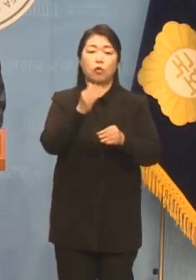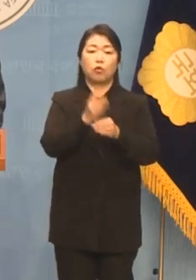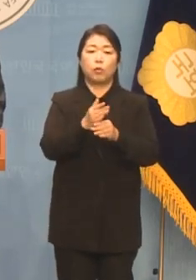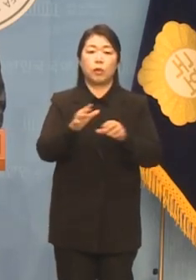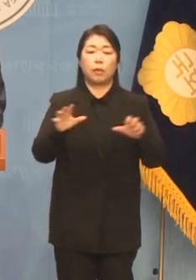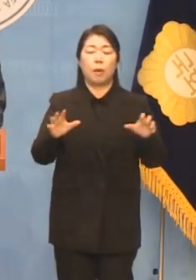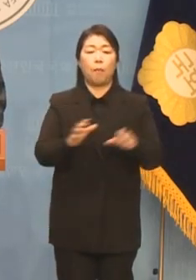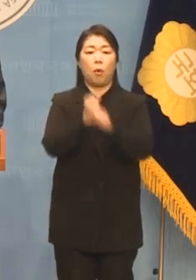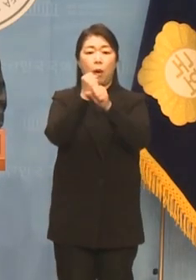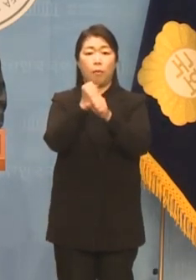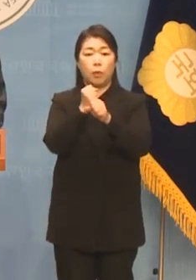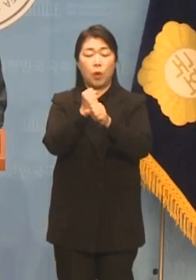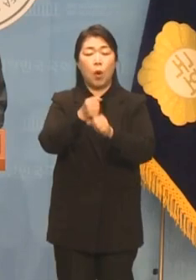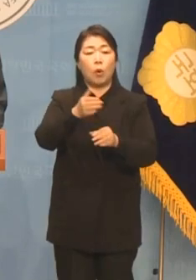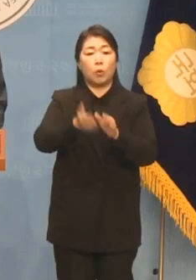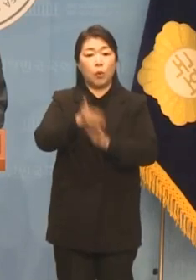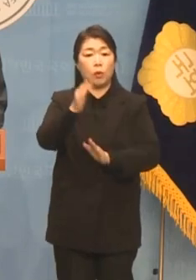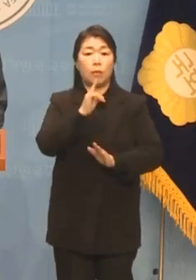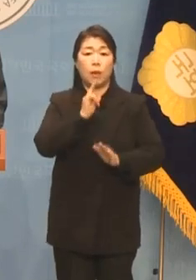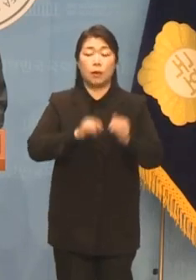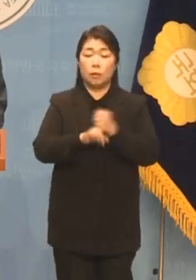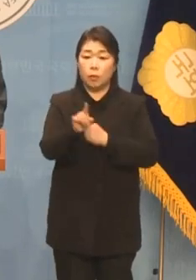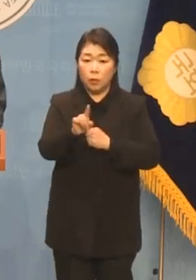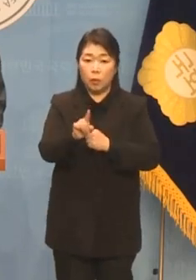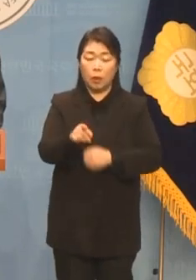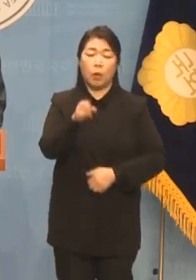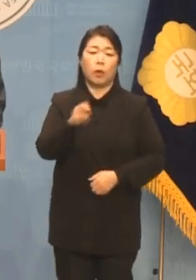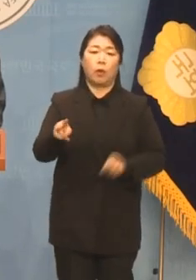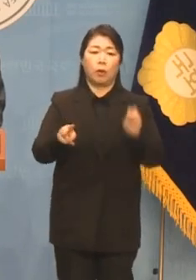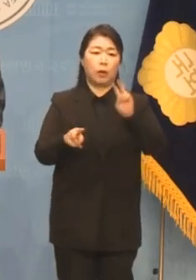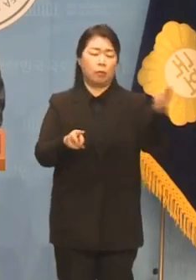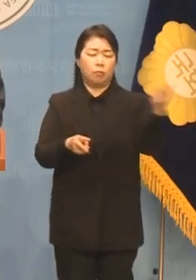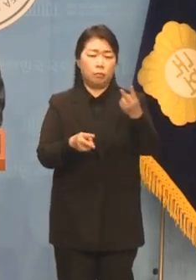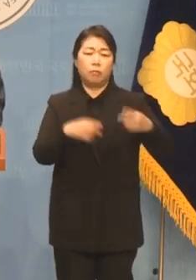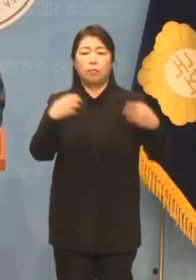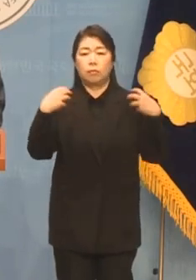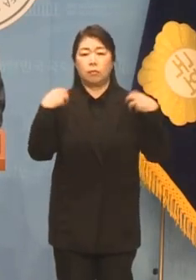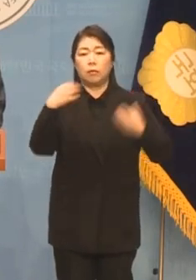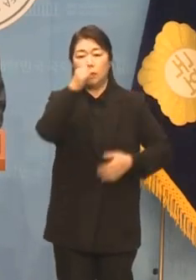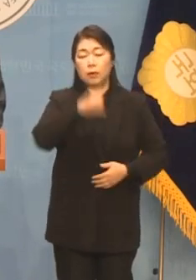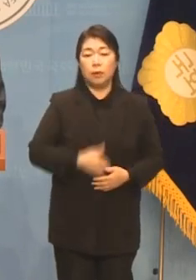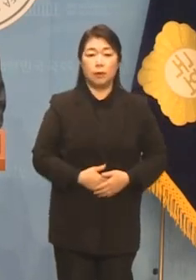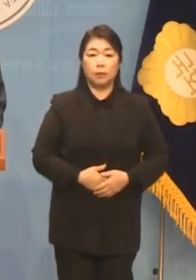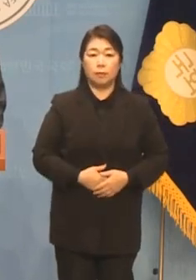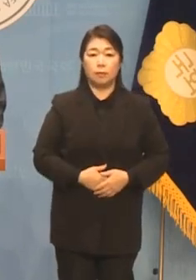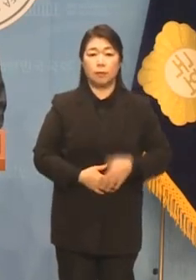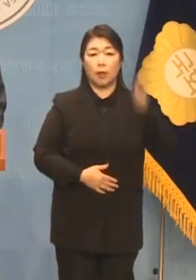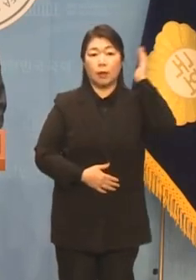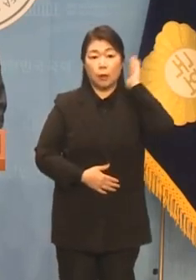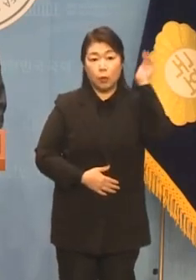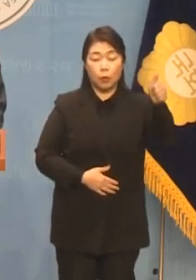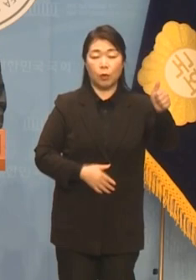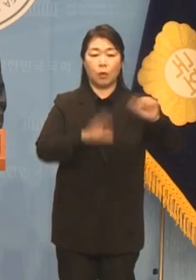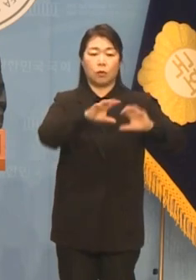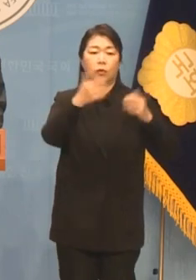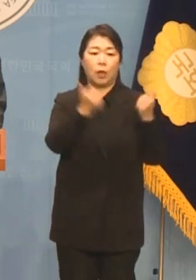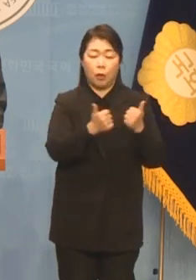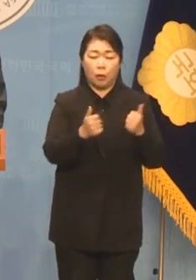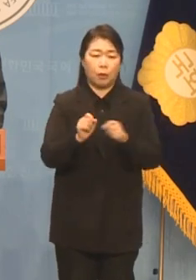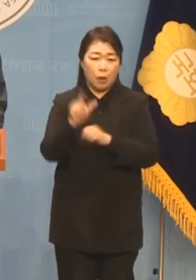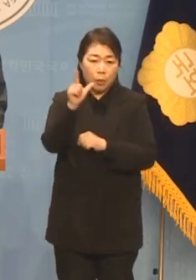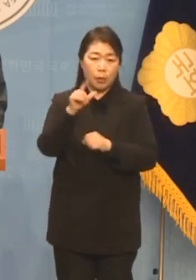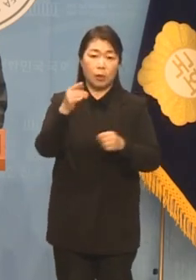것은 여야 공동의 책임입니다 대통령과 국회의원 다수가 같은 정당 소속인